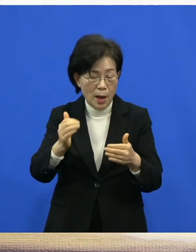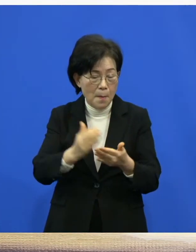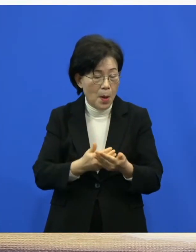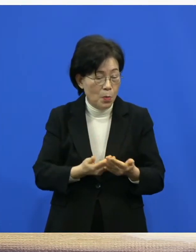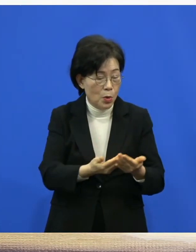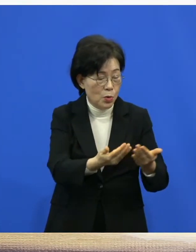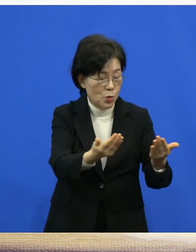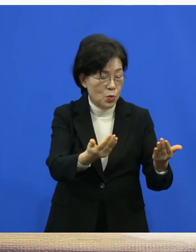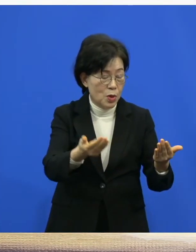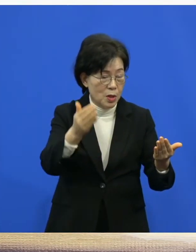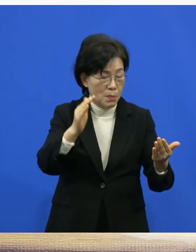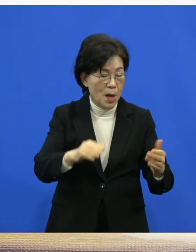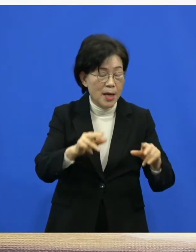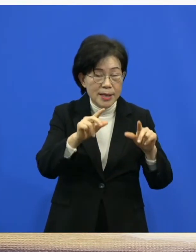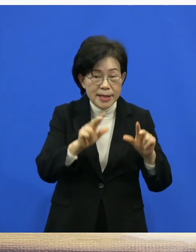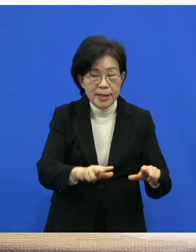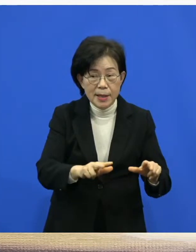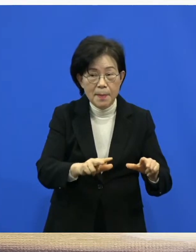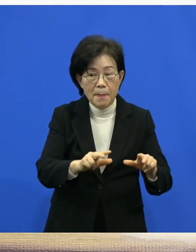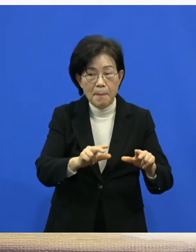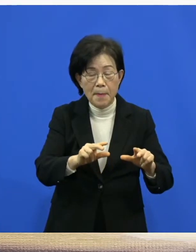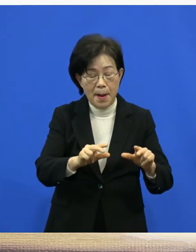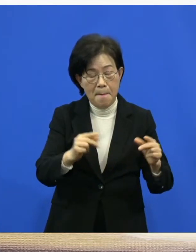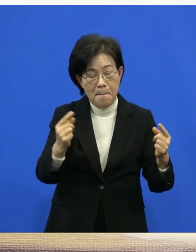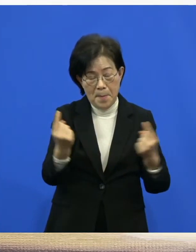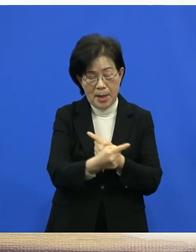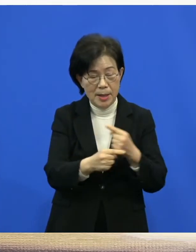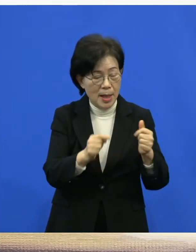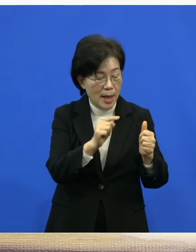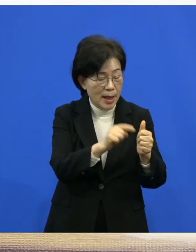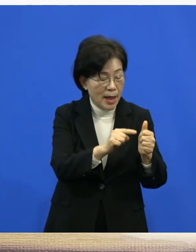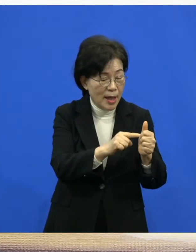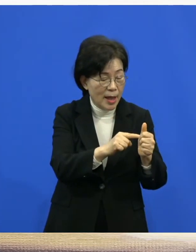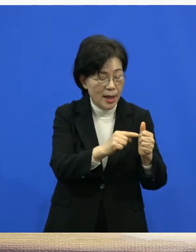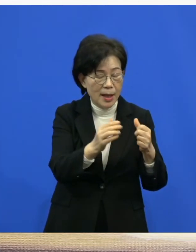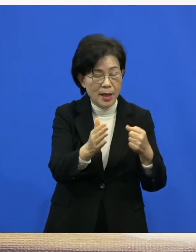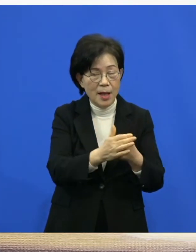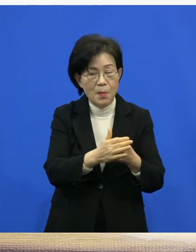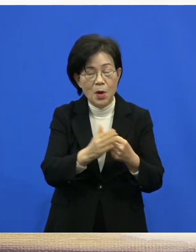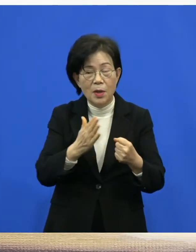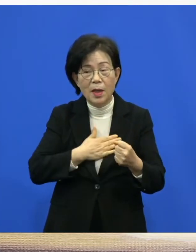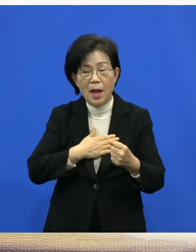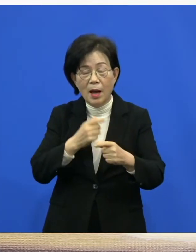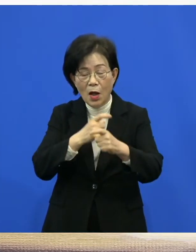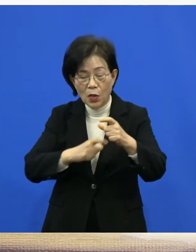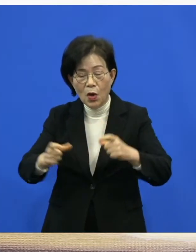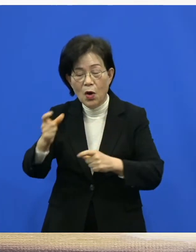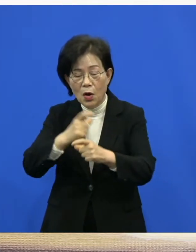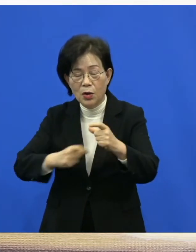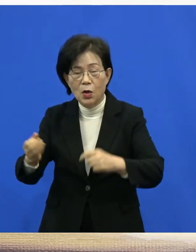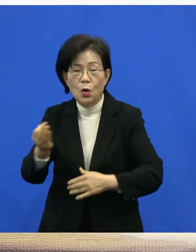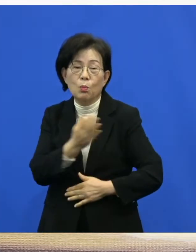베풀어주는 관계고, 그런데 지금 바뀌었어요. 이 노예 때문에 내가 더 잘 되는 거잖아요. 얻는 유익이 더 큰 거죠.